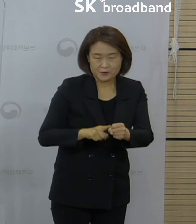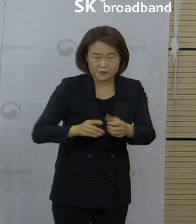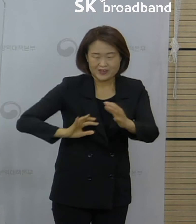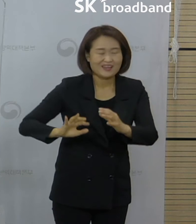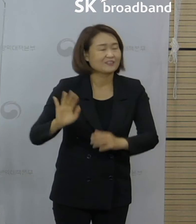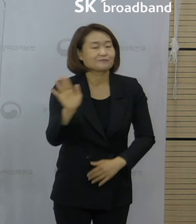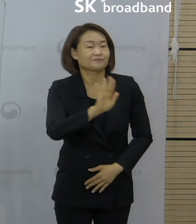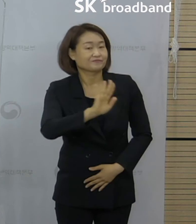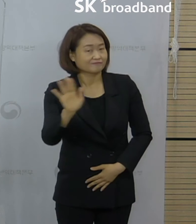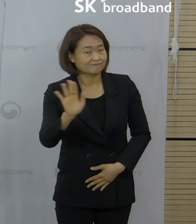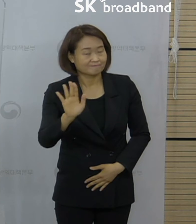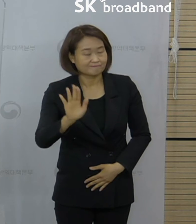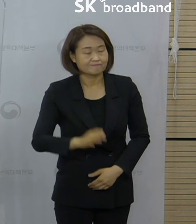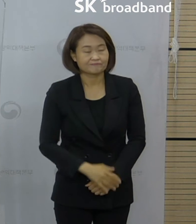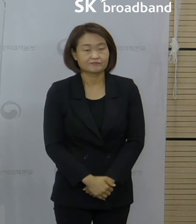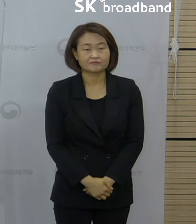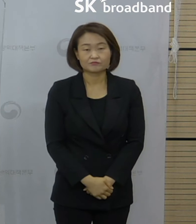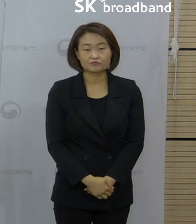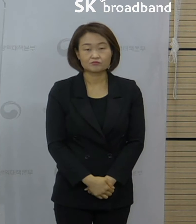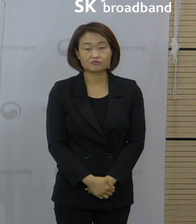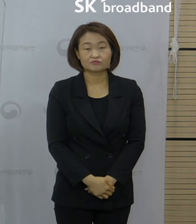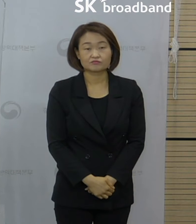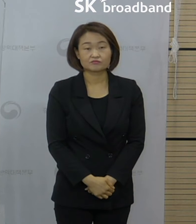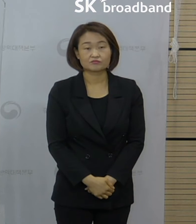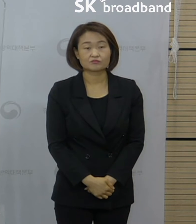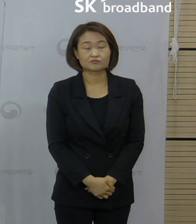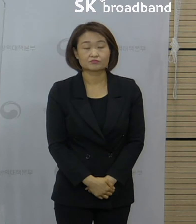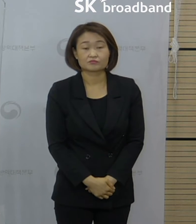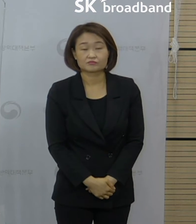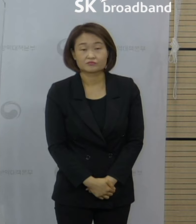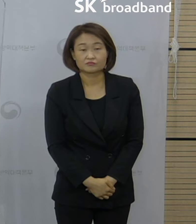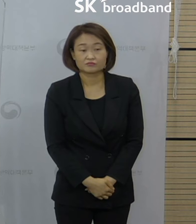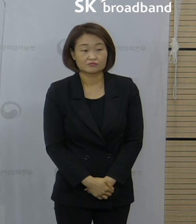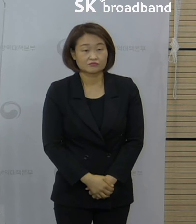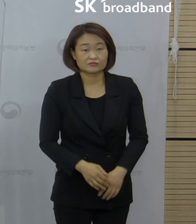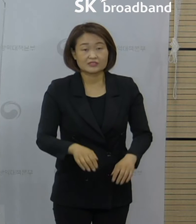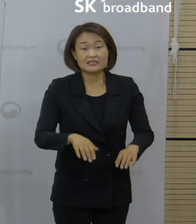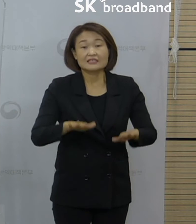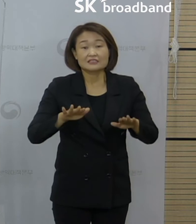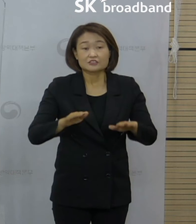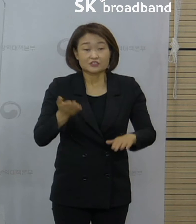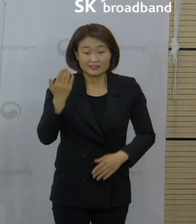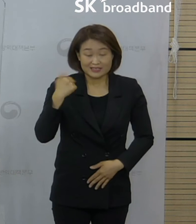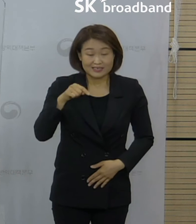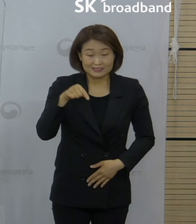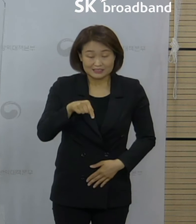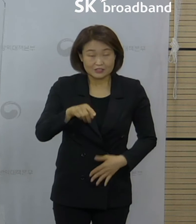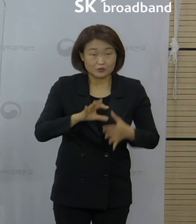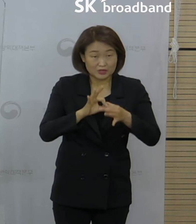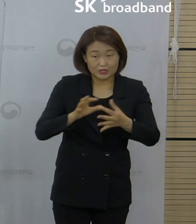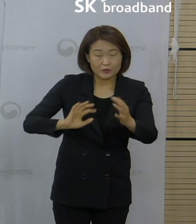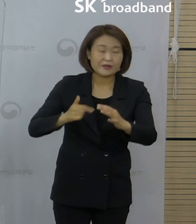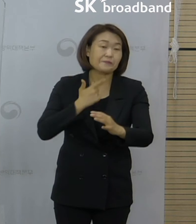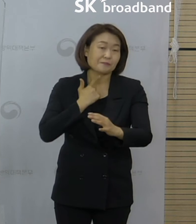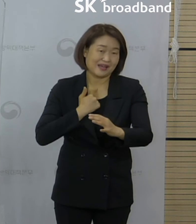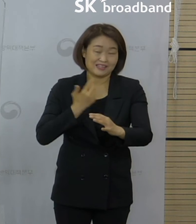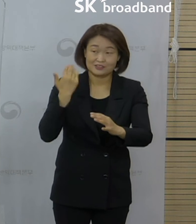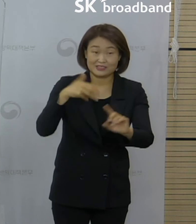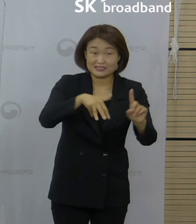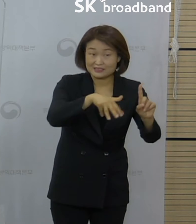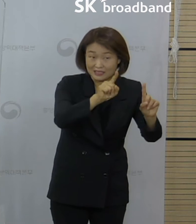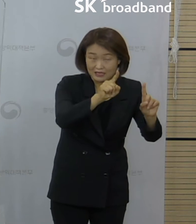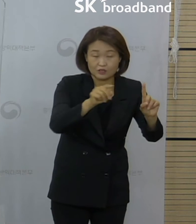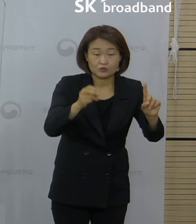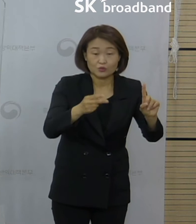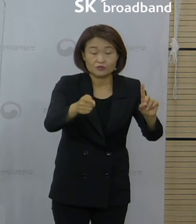말씀을 드립니다. 일단 그런 부분과 관련해서 1차적으로 회의를 했었고 그 회의를 통해서 질문